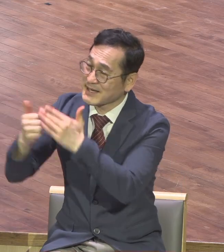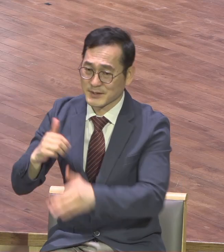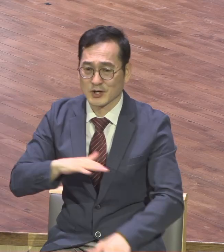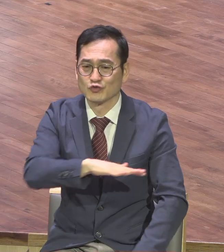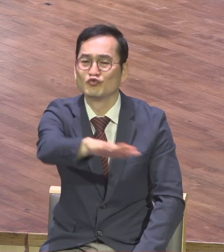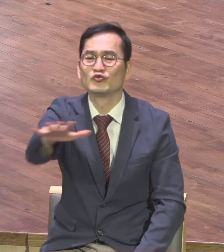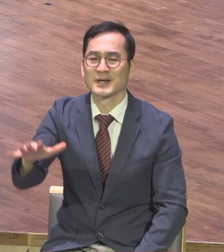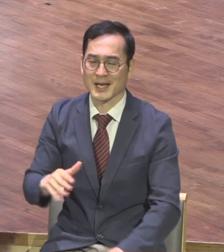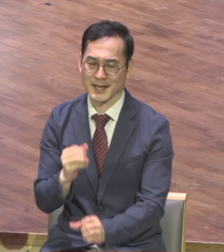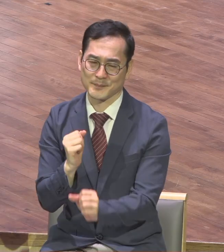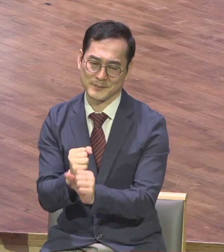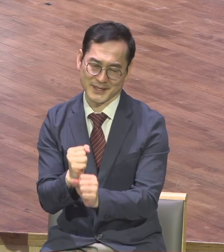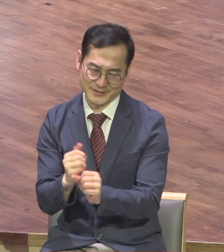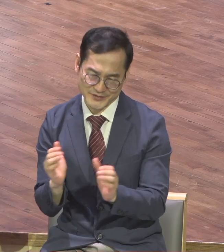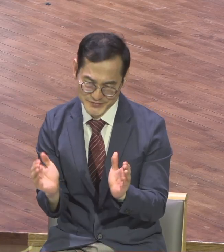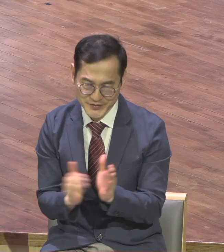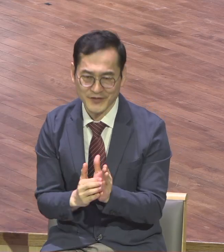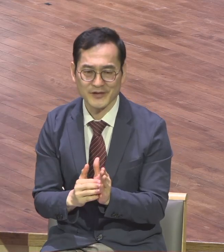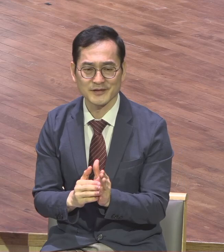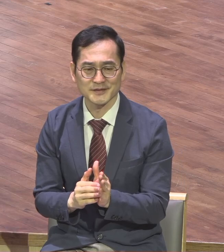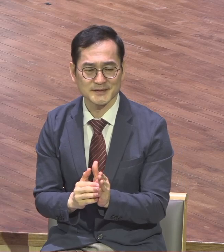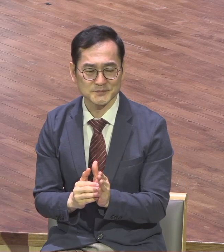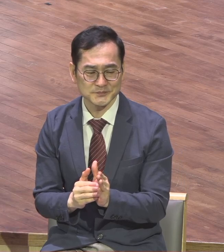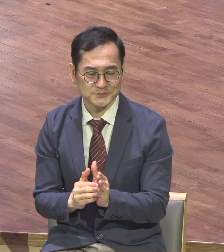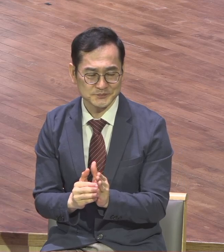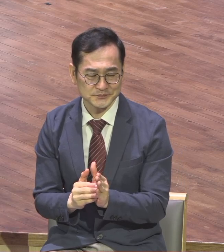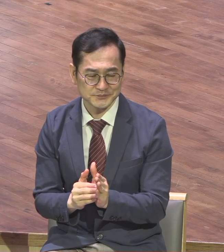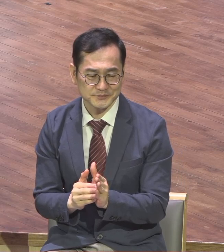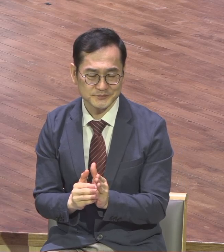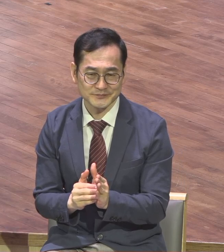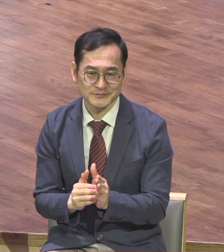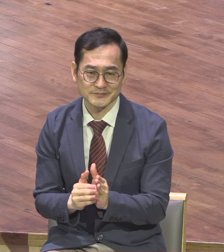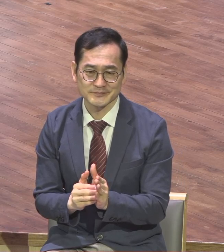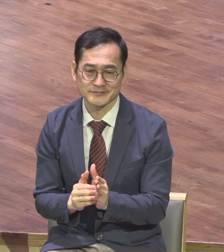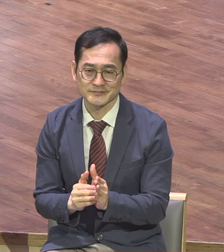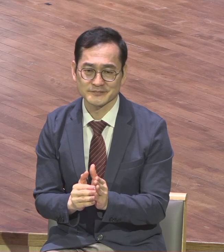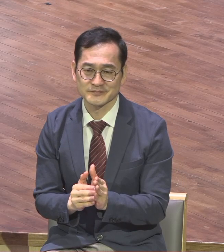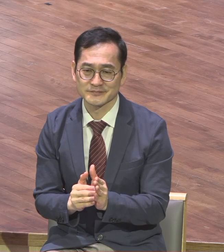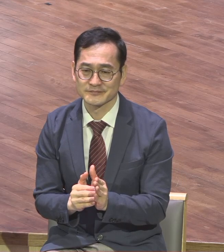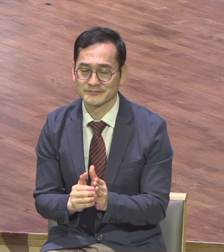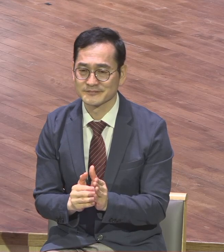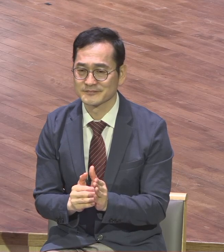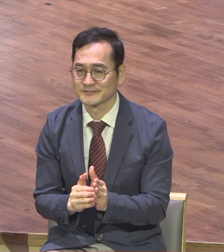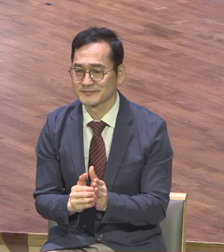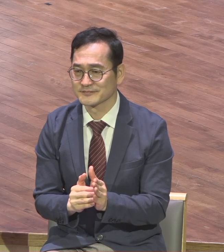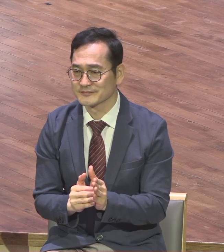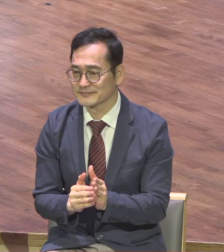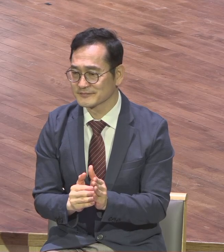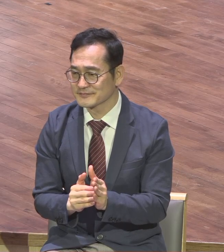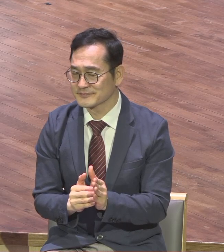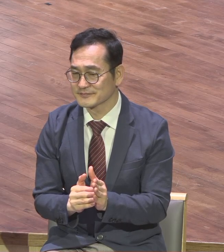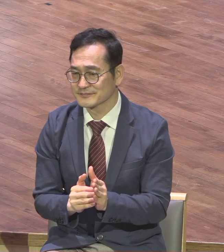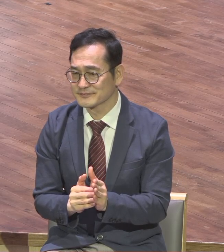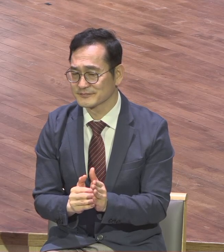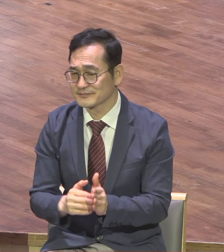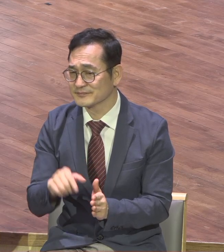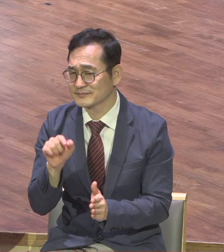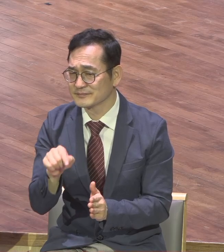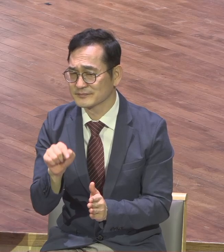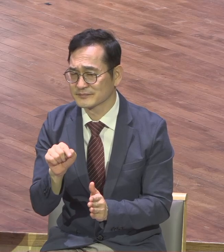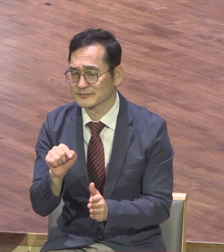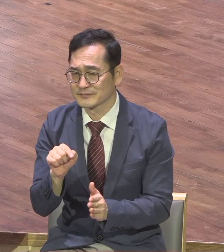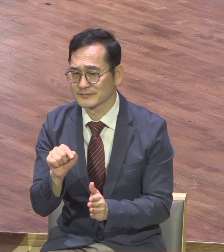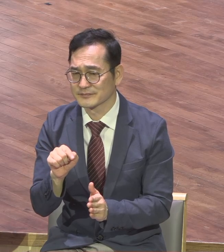묵상해 보세요. 하나님이 나를 만드셨어요. 단순한 것 같지만은요 언어적으로는 아주 중요한 의미가